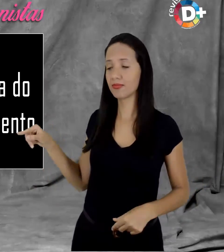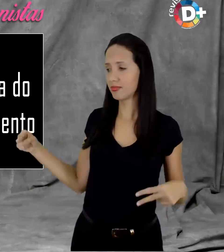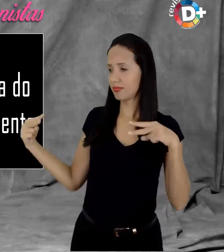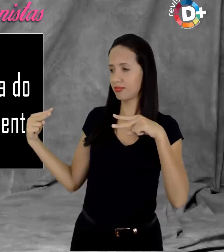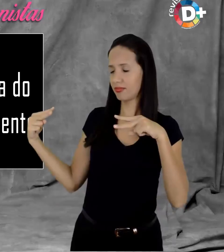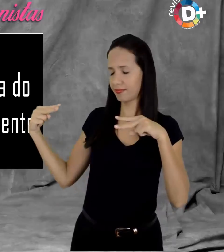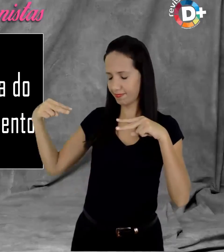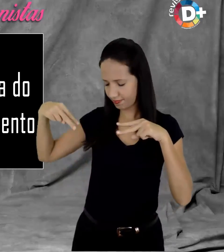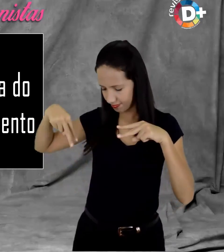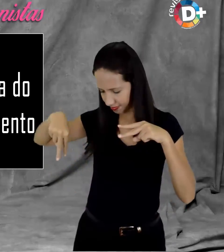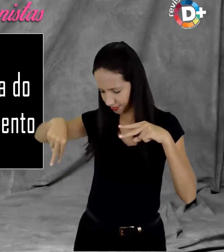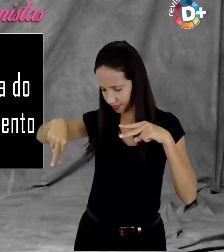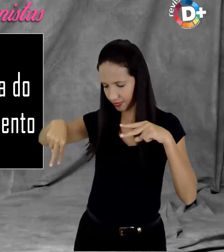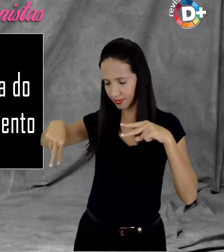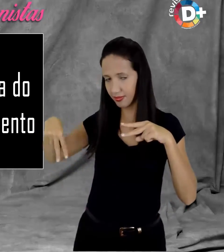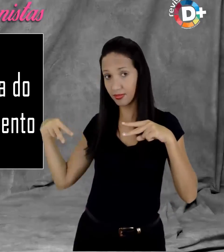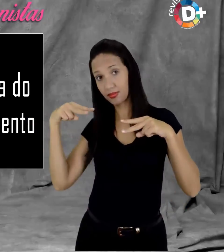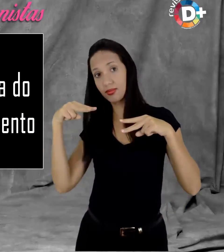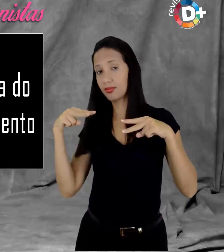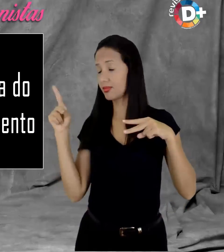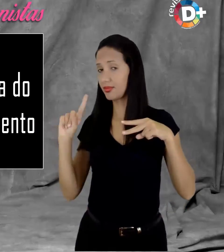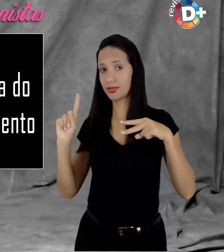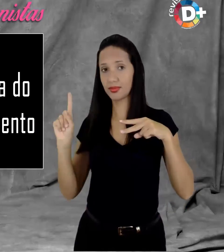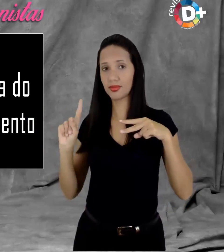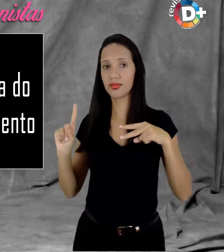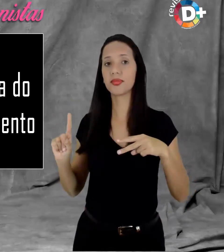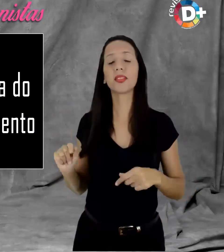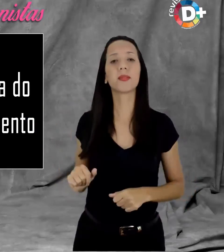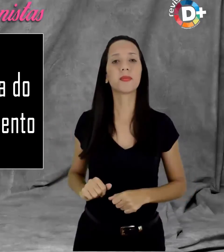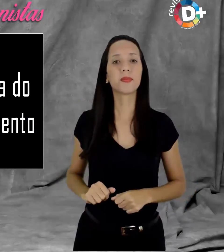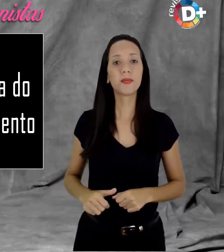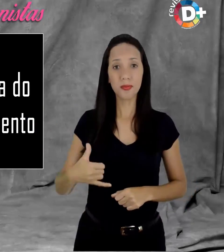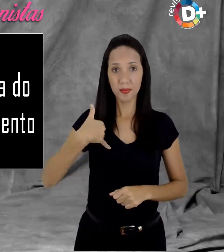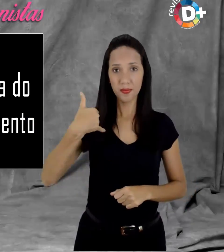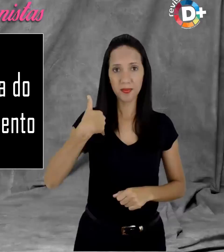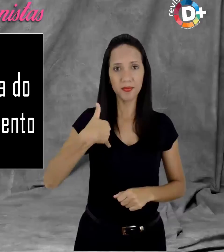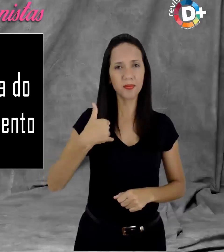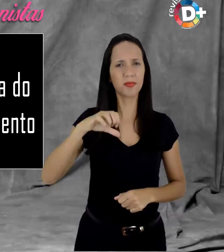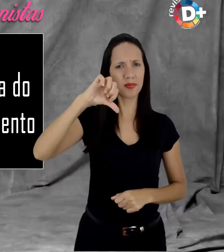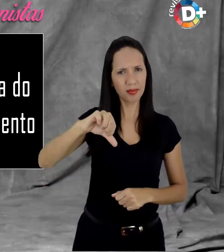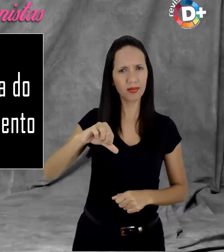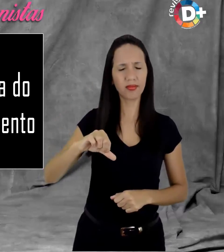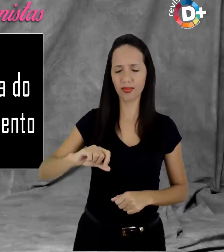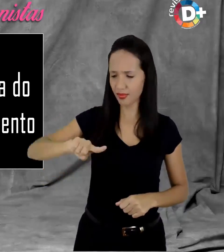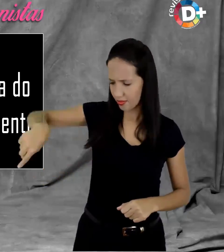mas quando vejo, ele abaixa a cabeça, não olha para mim. Aos 9 anos, Larissa foi atingida por uma